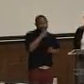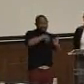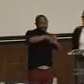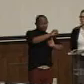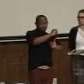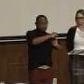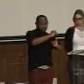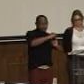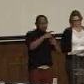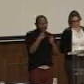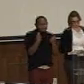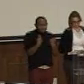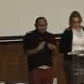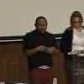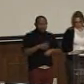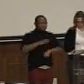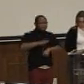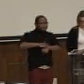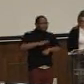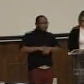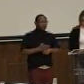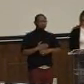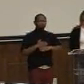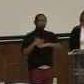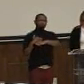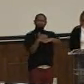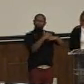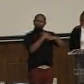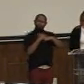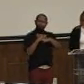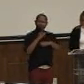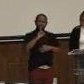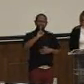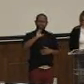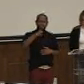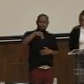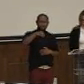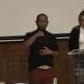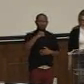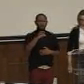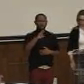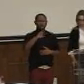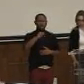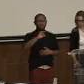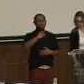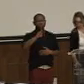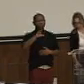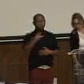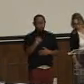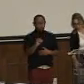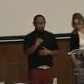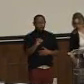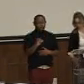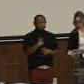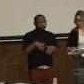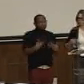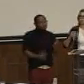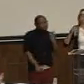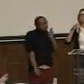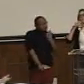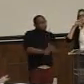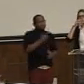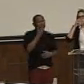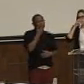está precisando de momentos democráticos como esse. Então, a primeira solicitação que eu faço é o convite a